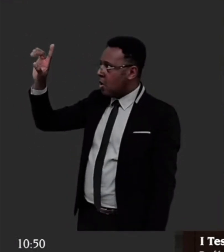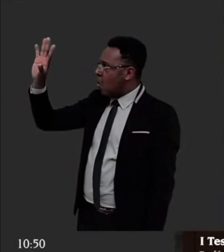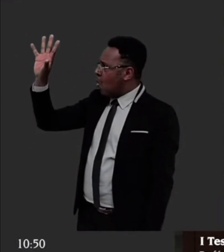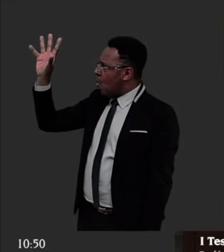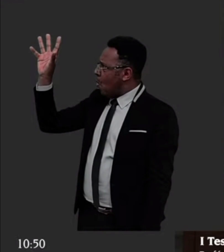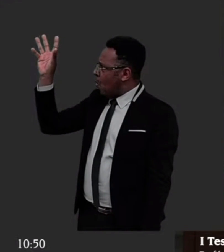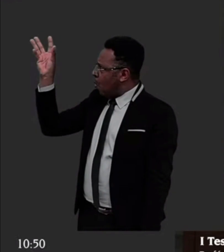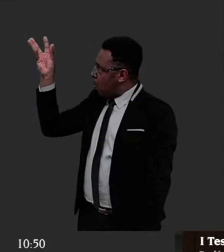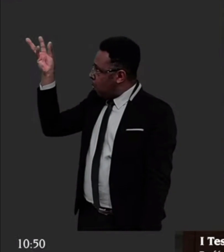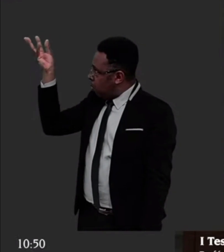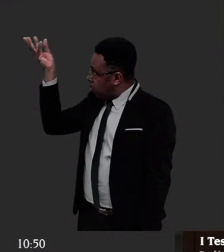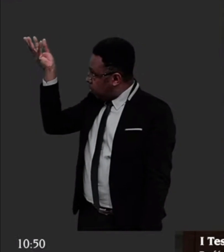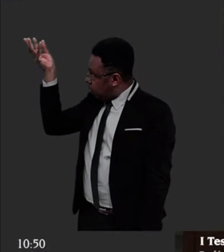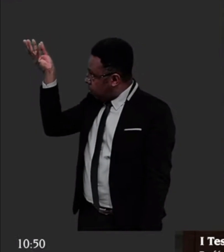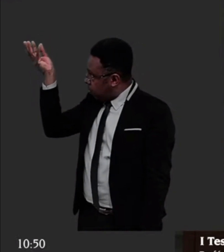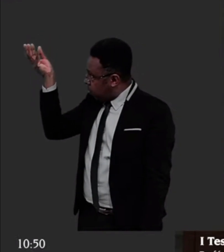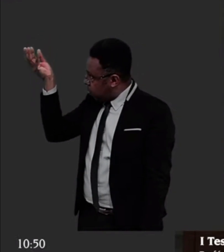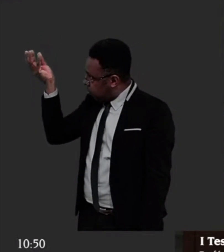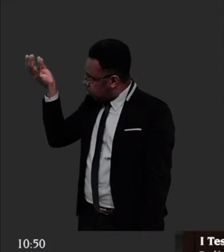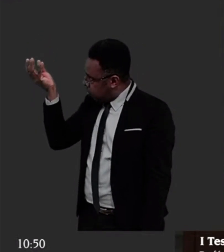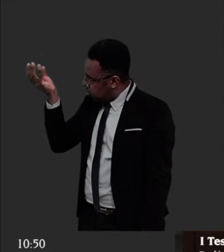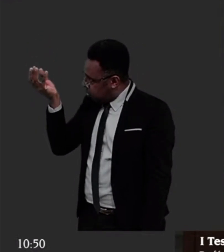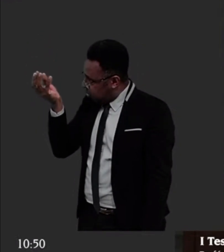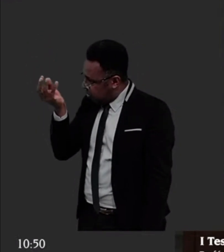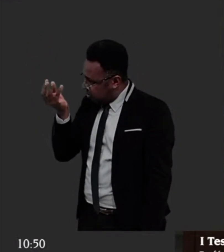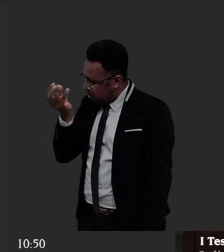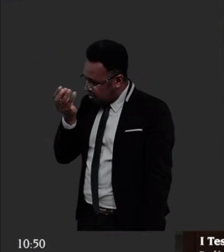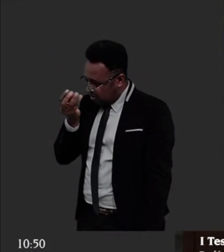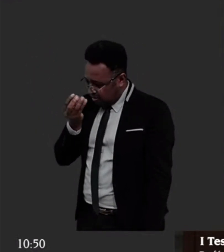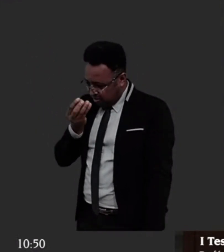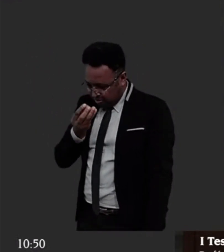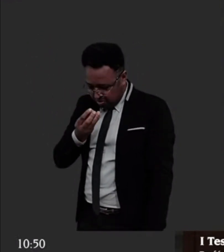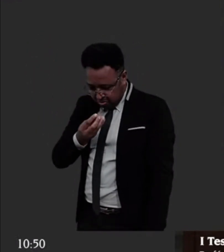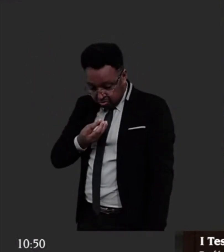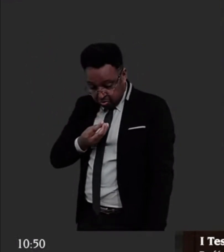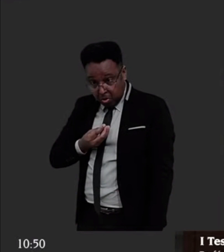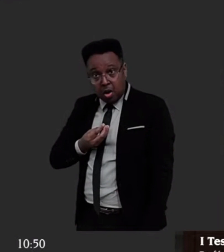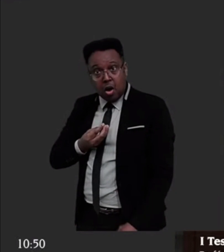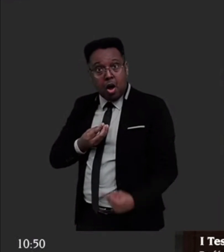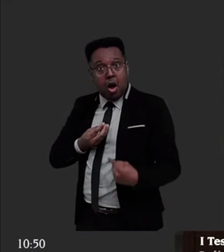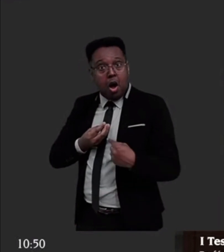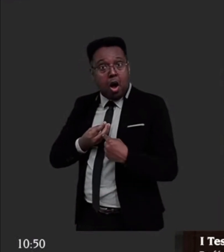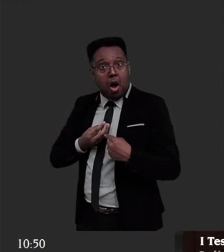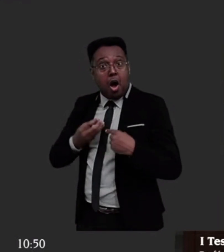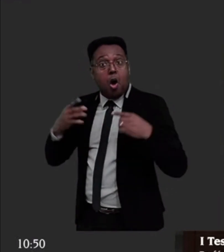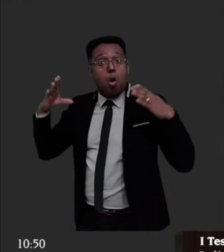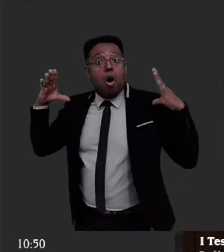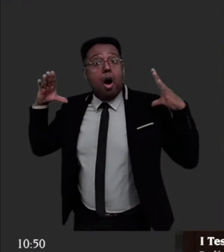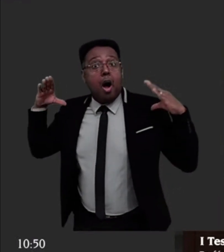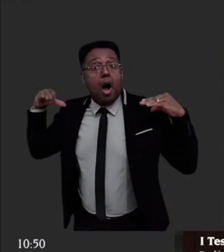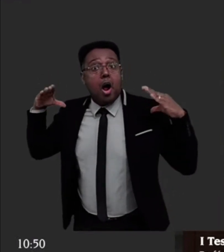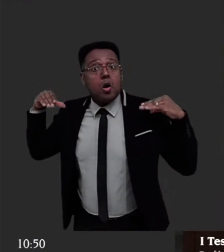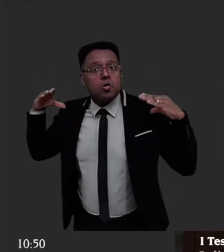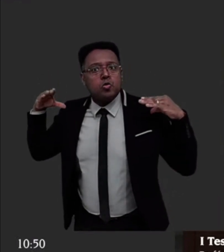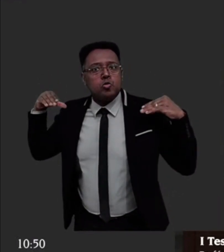profundezas, traz de lá coisa que ninguém conheceu, nem os anjos, nem as potestades celestiais sabem, e traz de